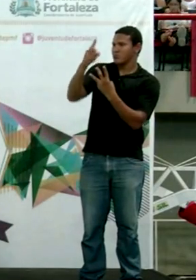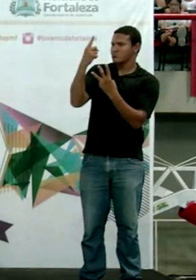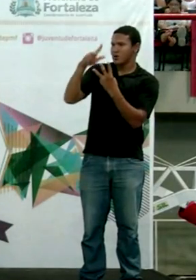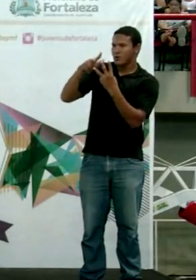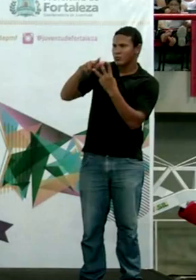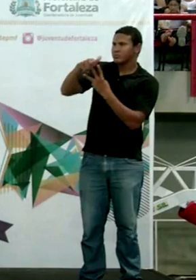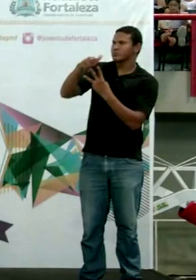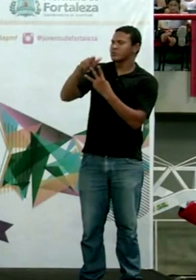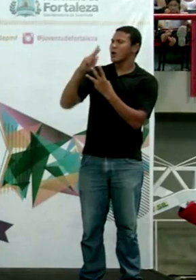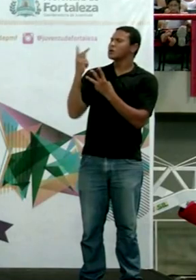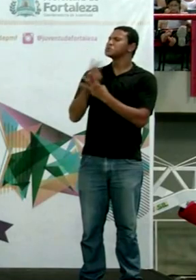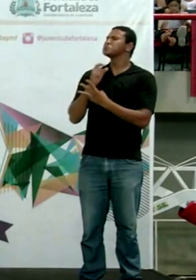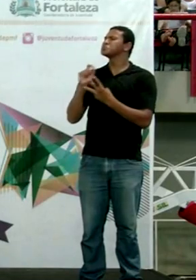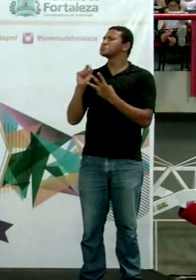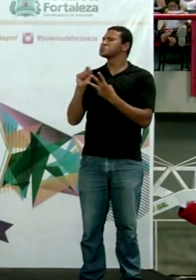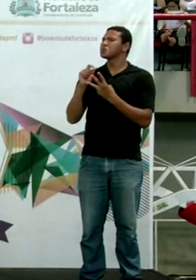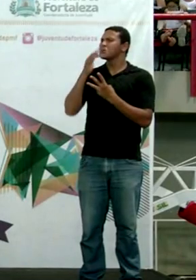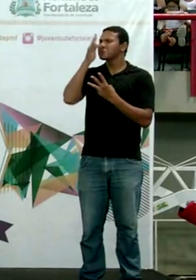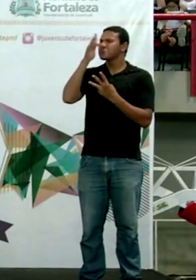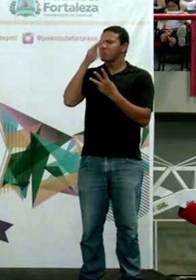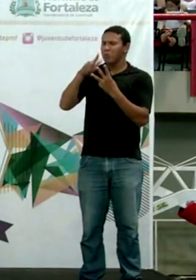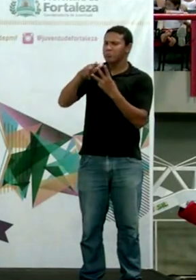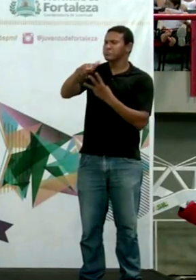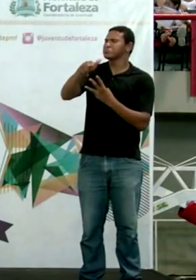foi decapitada?